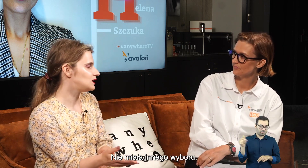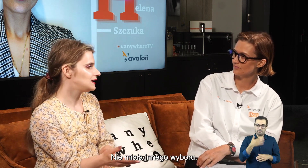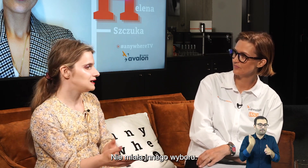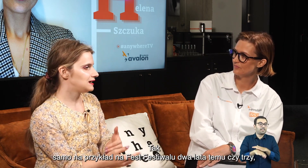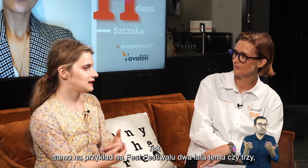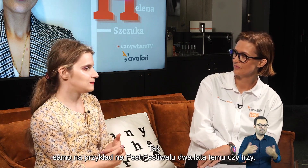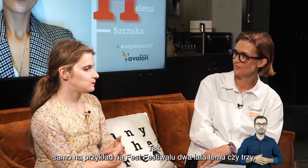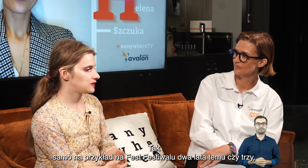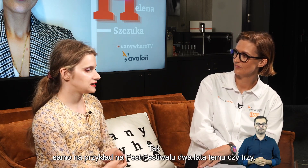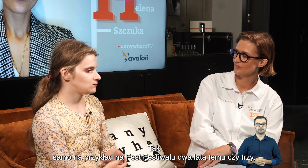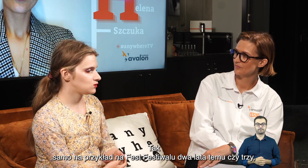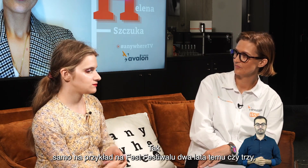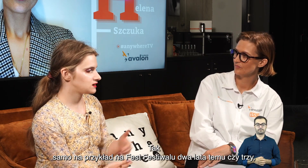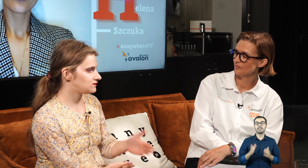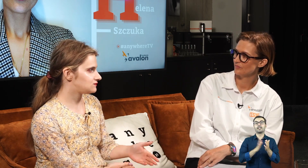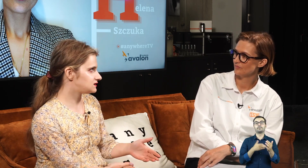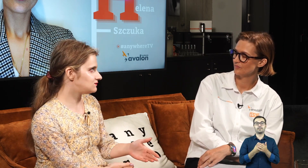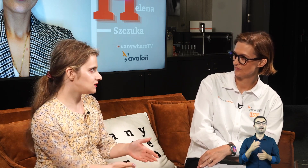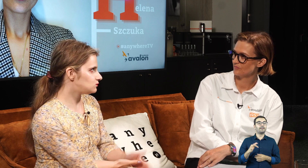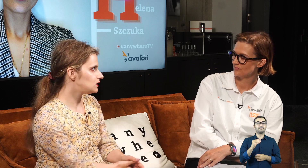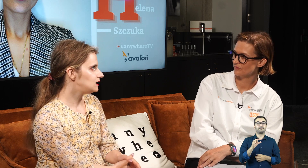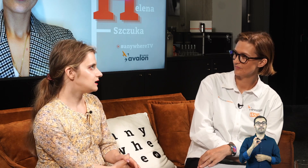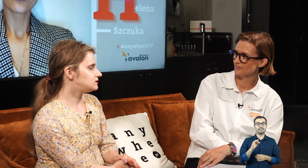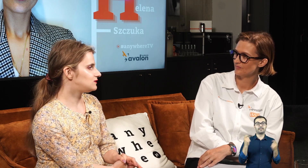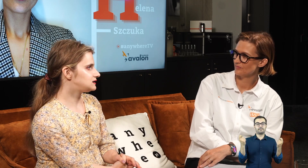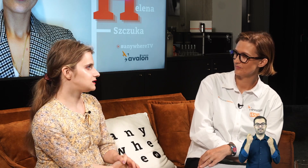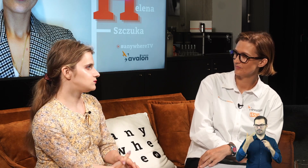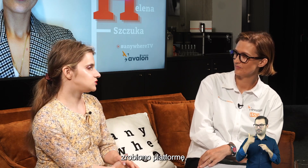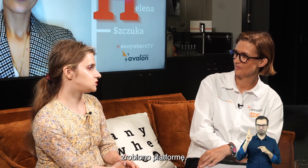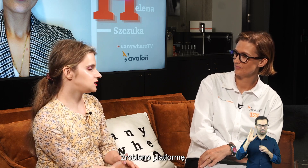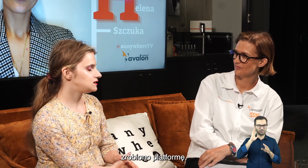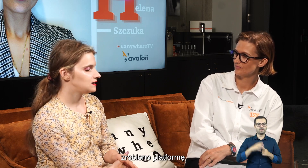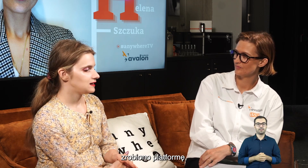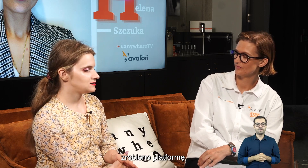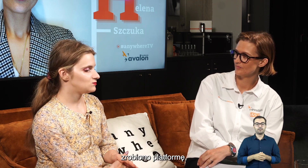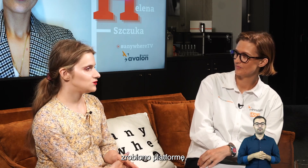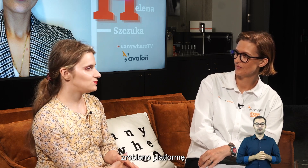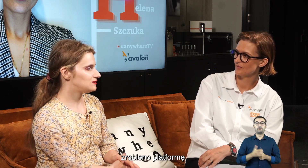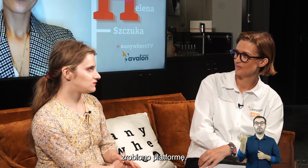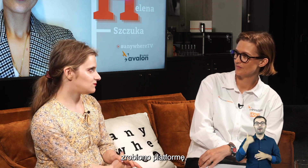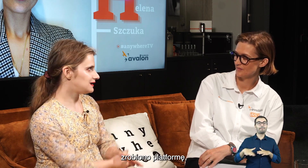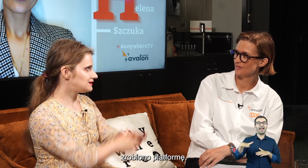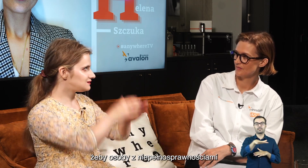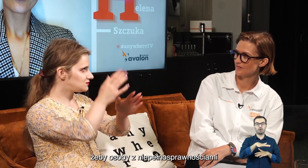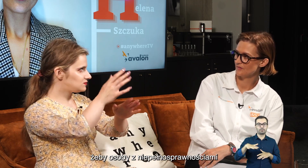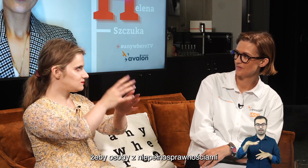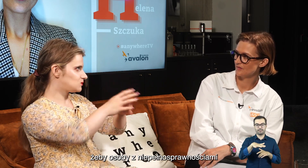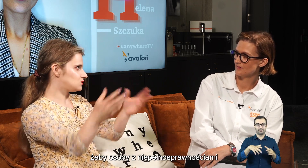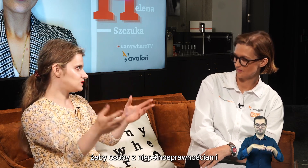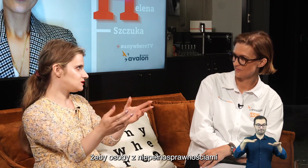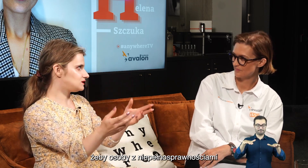wyboru. Mhm. Tak samo na przykład na festiwalu 2 lata temu czy 3 zrobiono platformę,